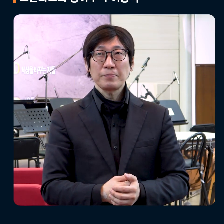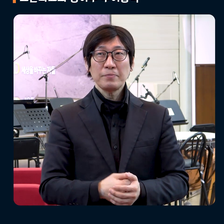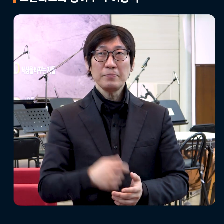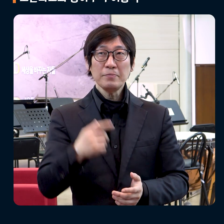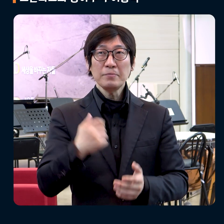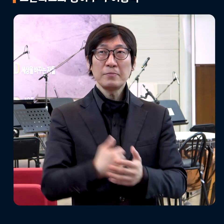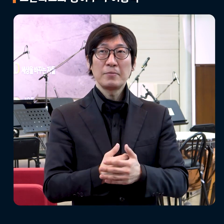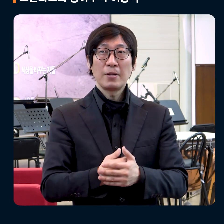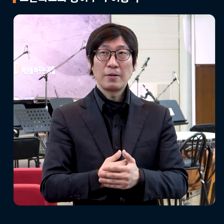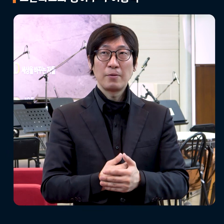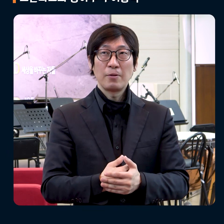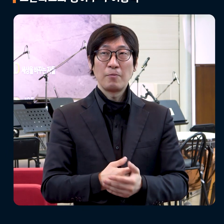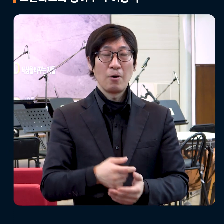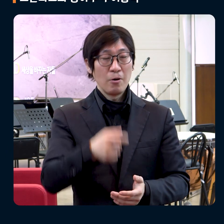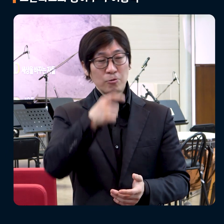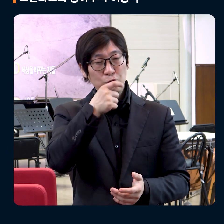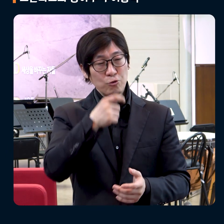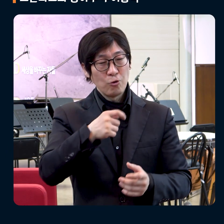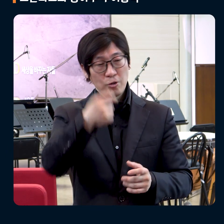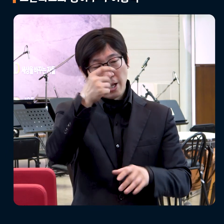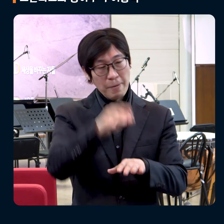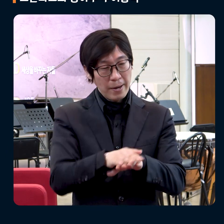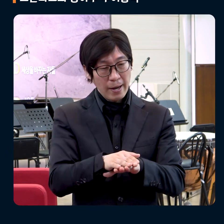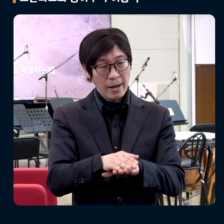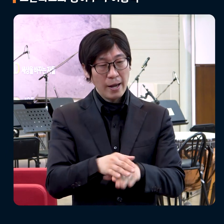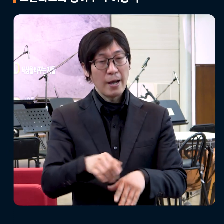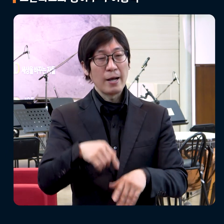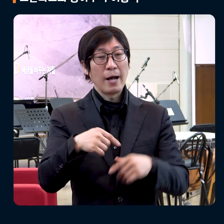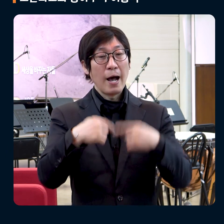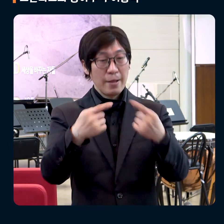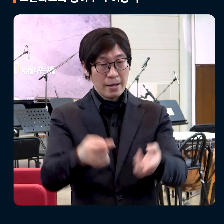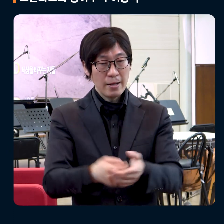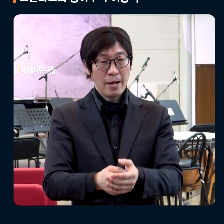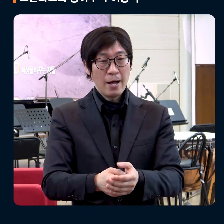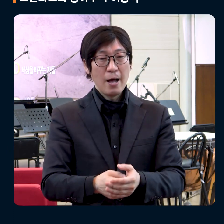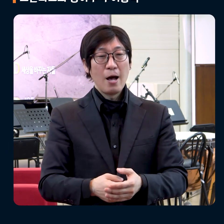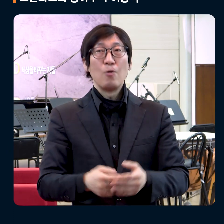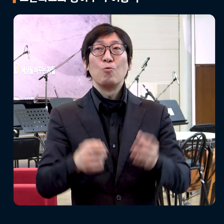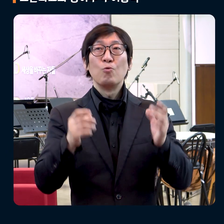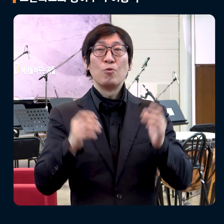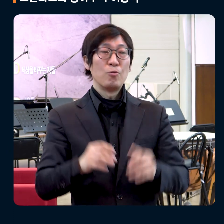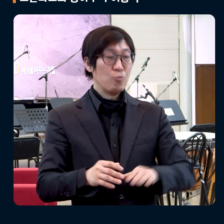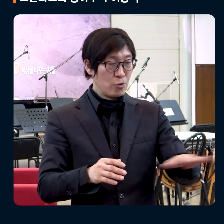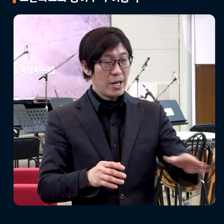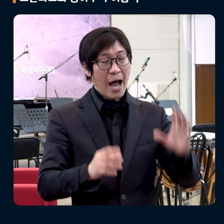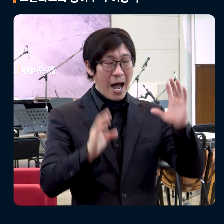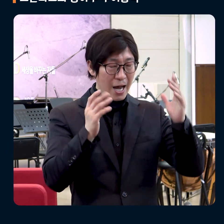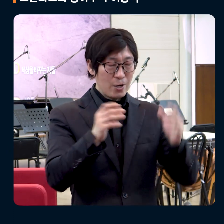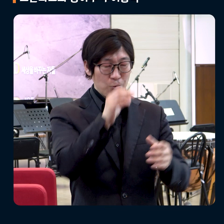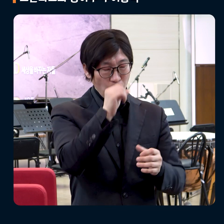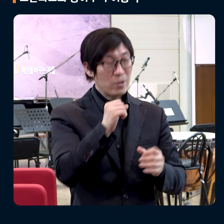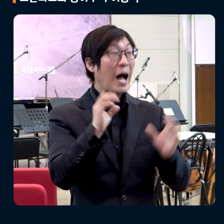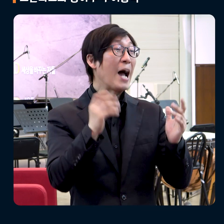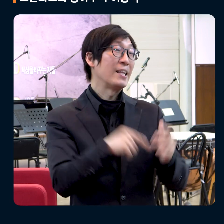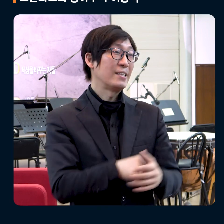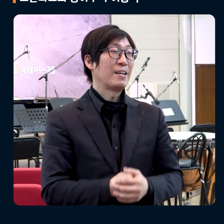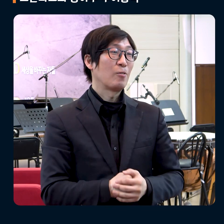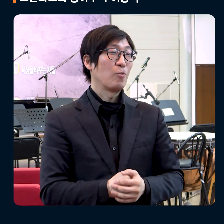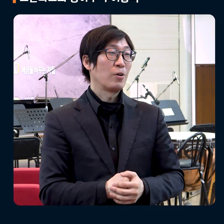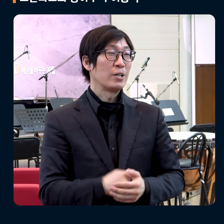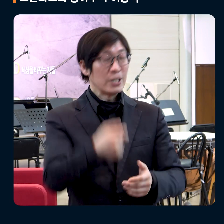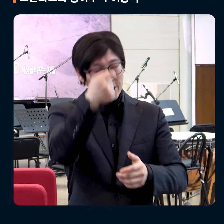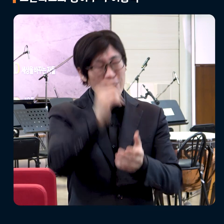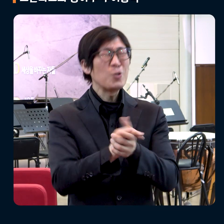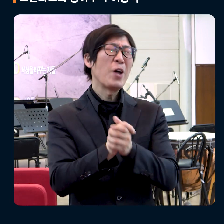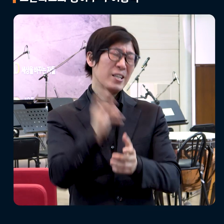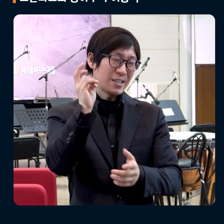아버지가 정말 저녁에 묵직한 수요예배 금요일에 나와서, 하나님, 우리 애들 좋은 애들이에요.